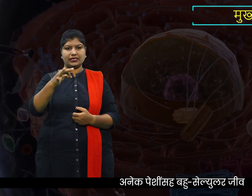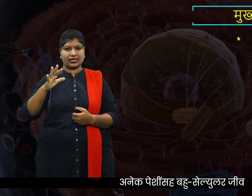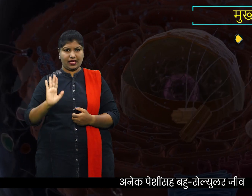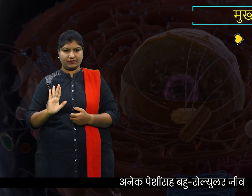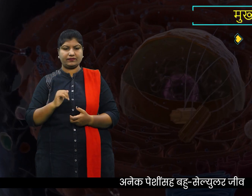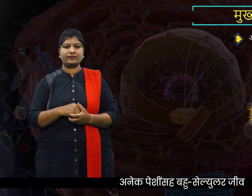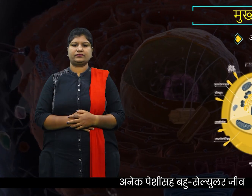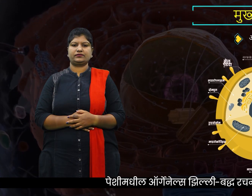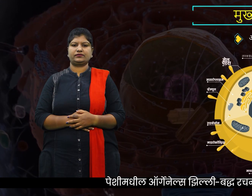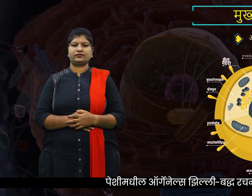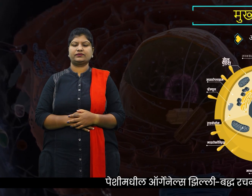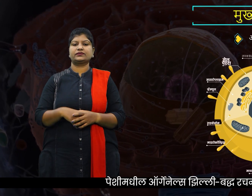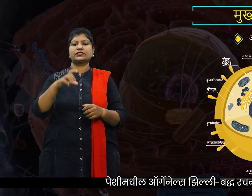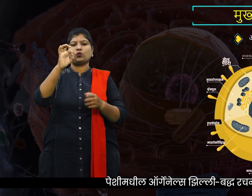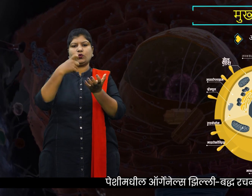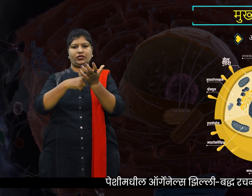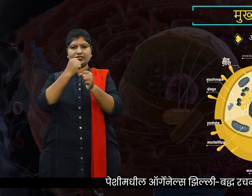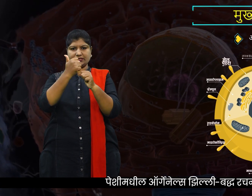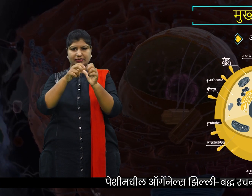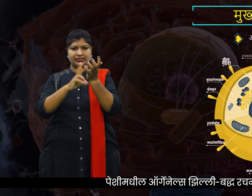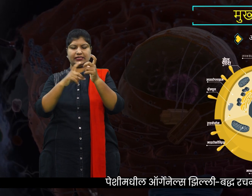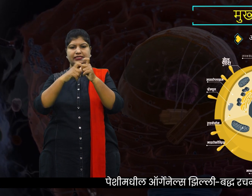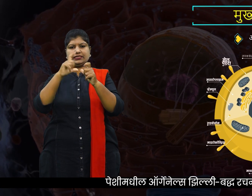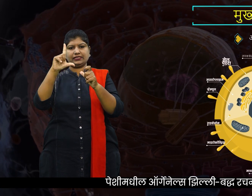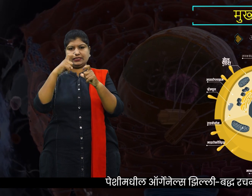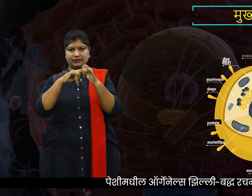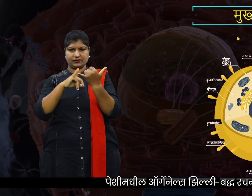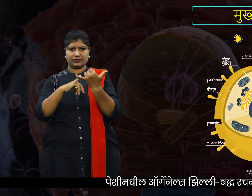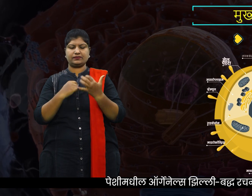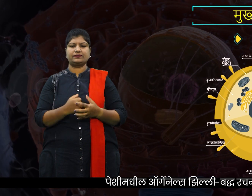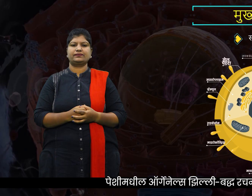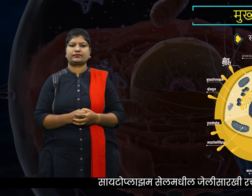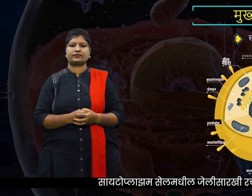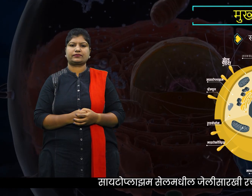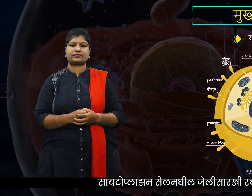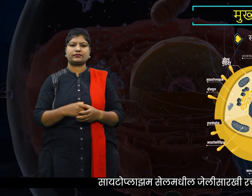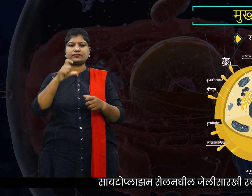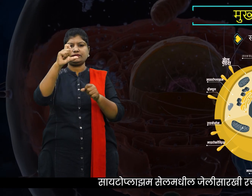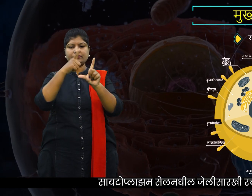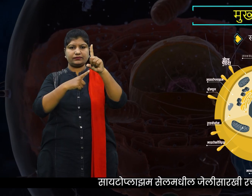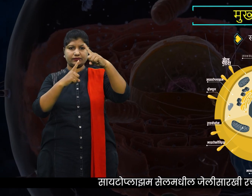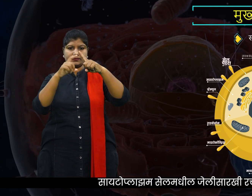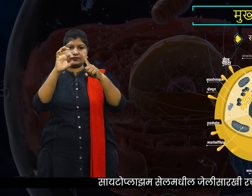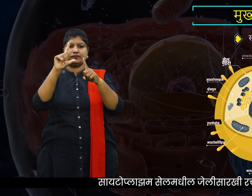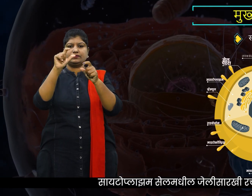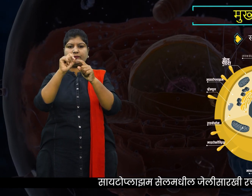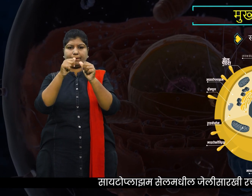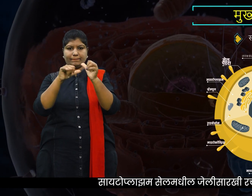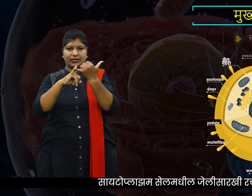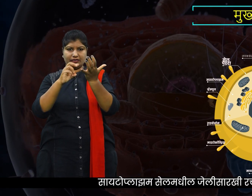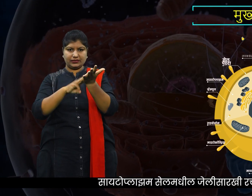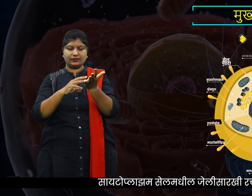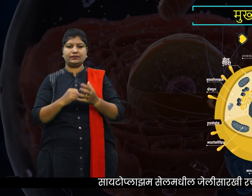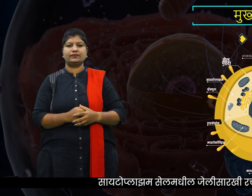पेशींमधील ऑर्गेनेल्स, झिल्ली बद्ध रचना. सायटोप्लाझ्म सेलमधील जेलीसारखी